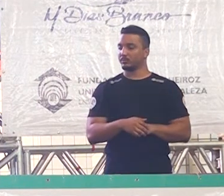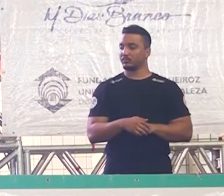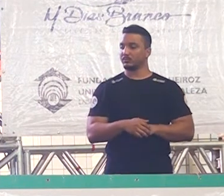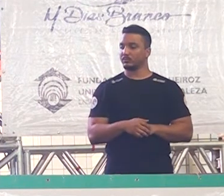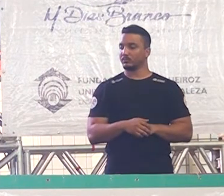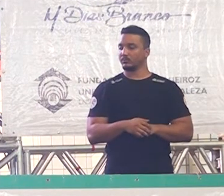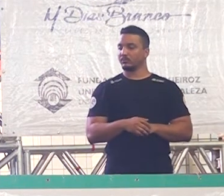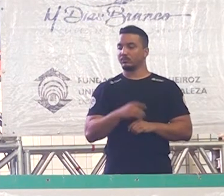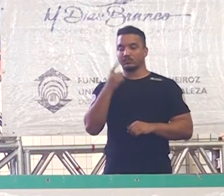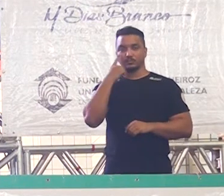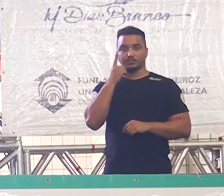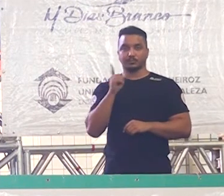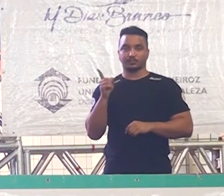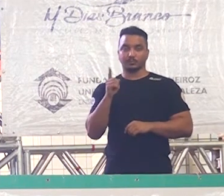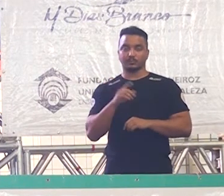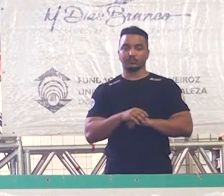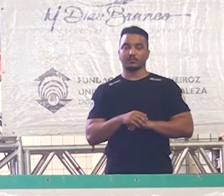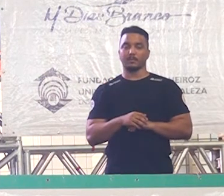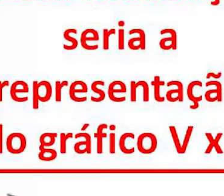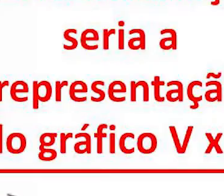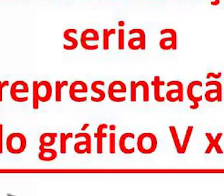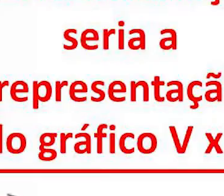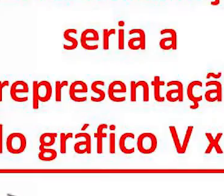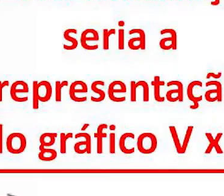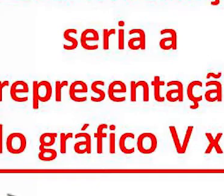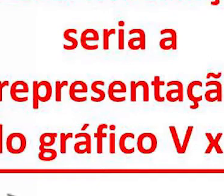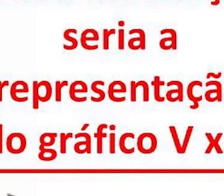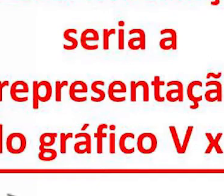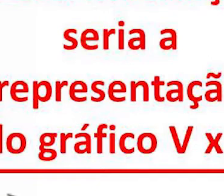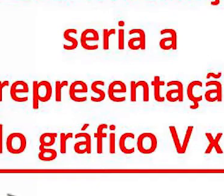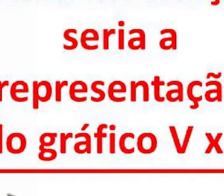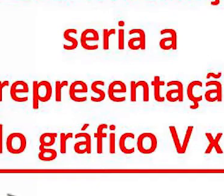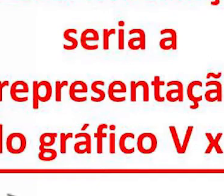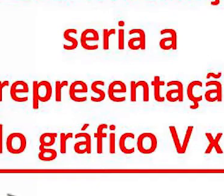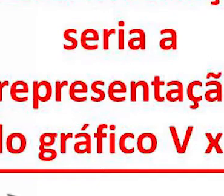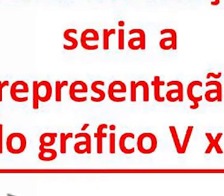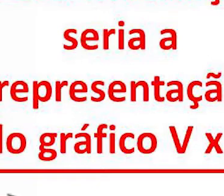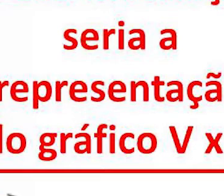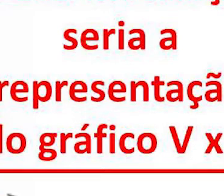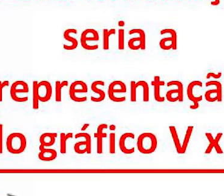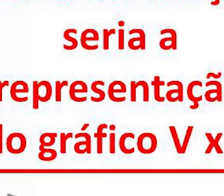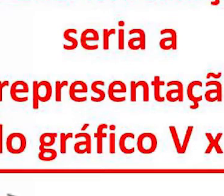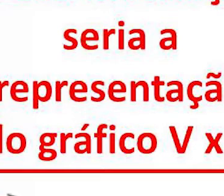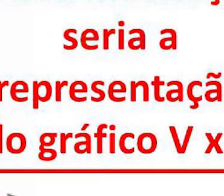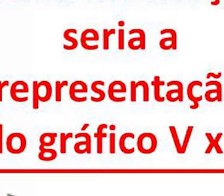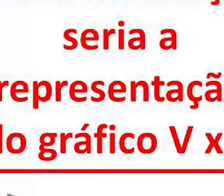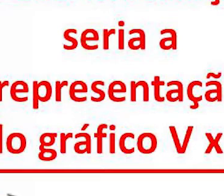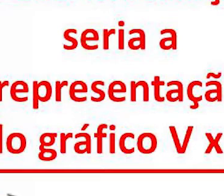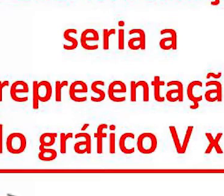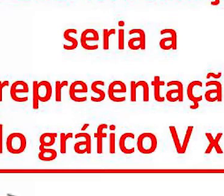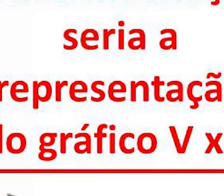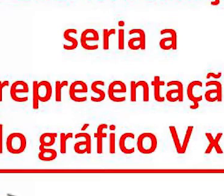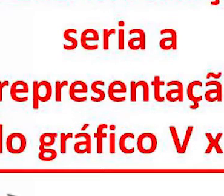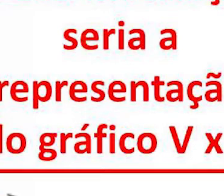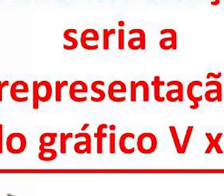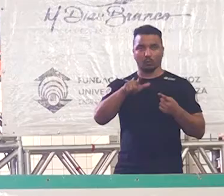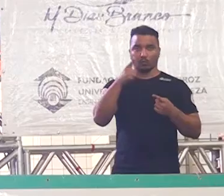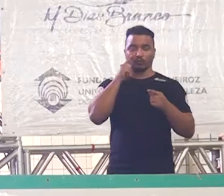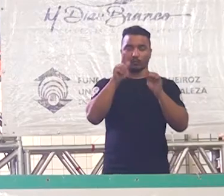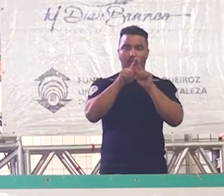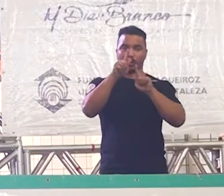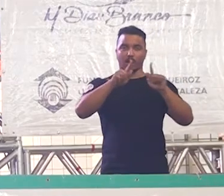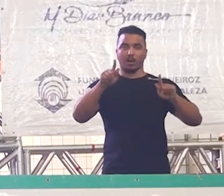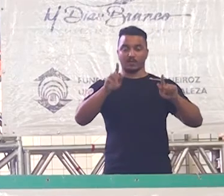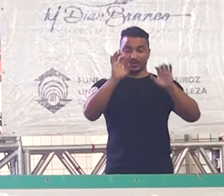Segunda parte do gráfico. Primeiro trecho eu tenho MU, segundo trecho eu tenho MUV. Mais uma vez esse gráfico